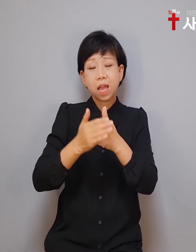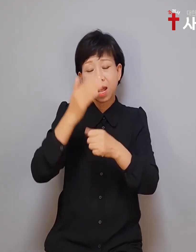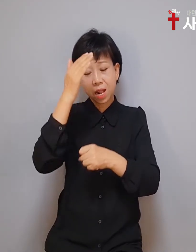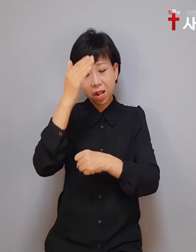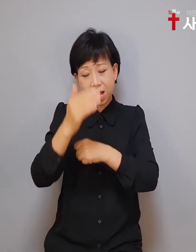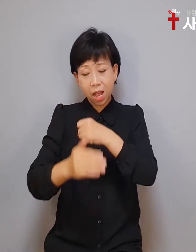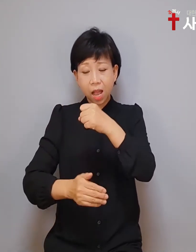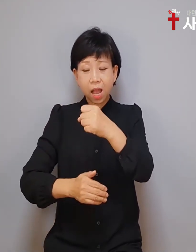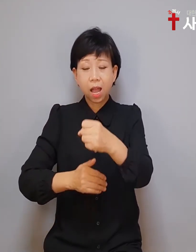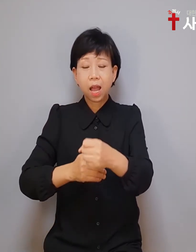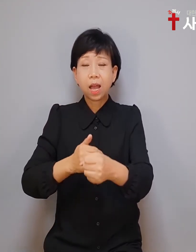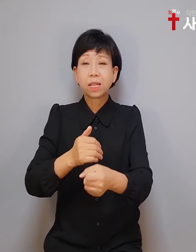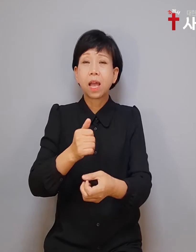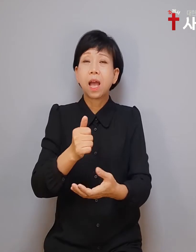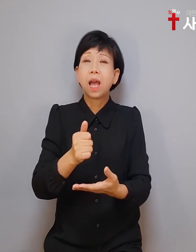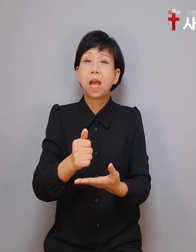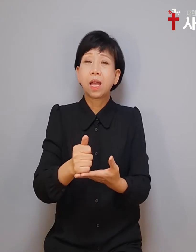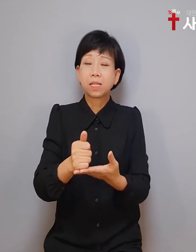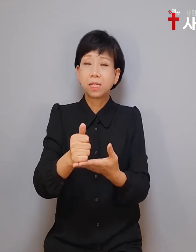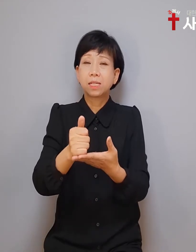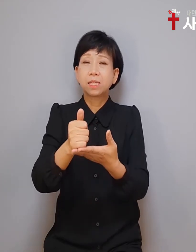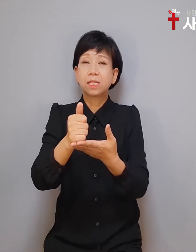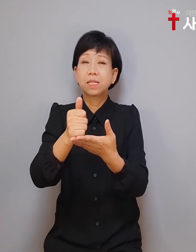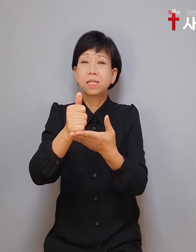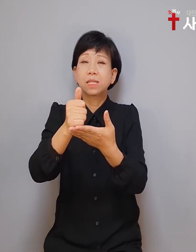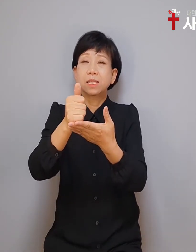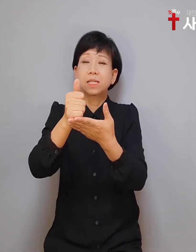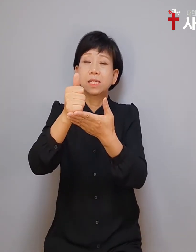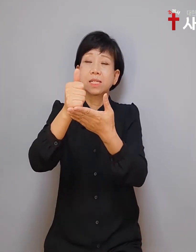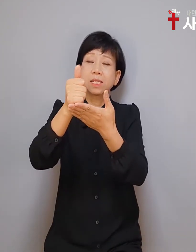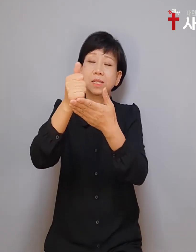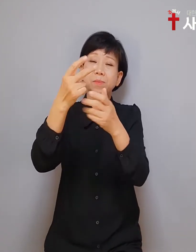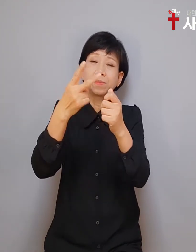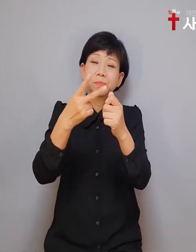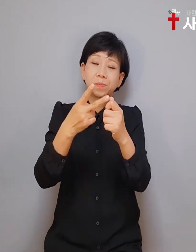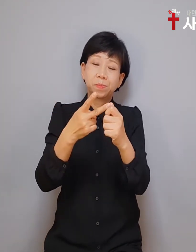에베네셀 우리 2절 할까요? 감사하신 하나님,